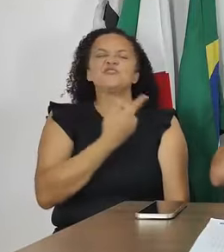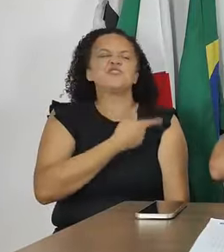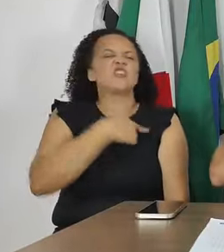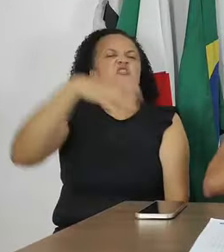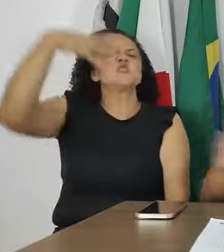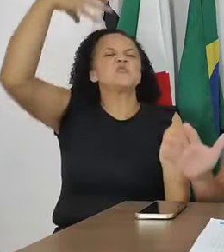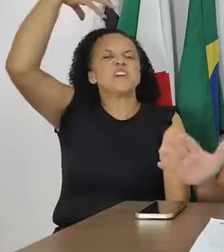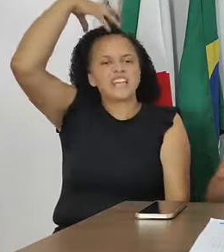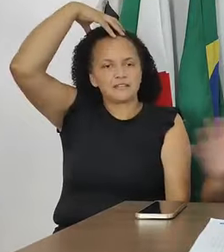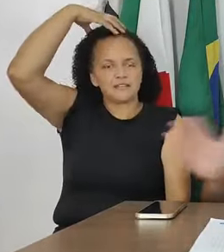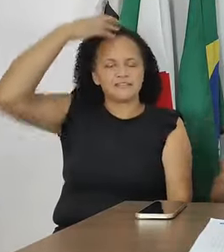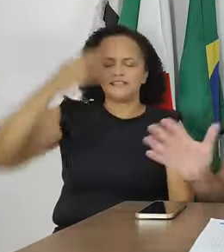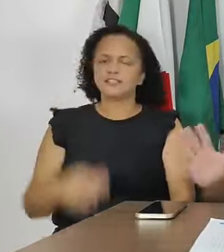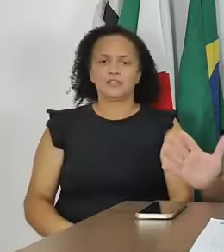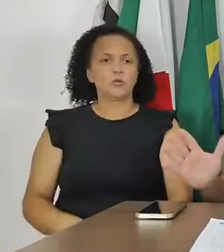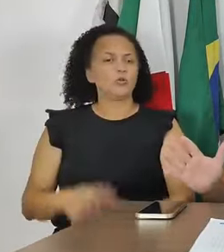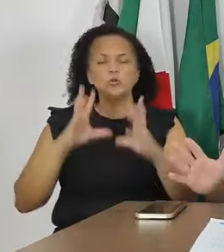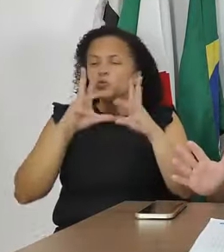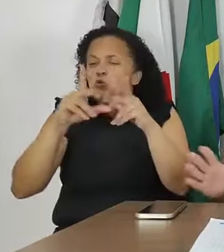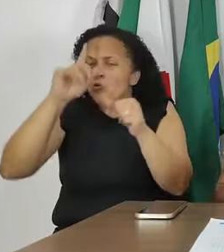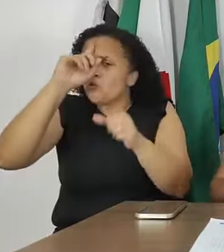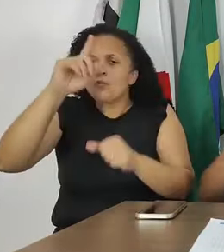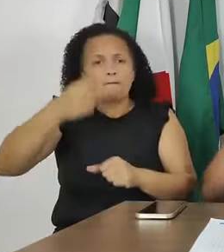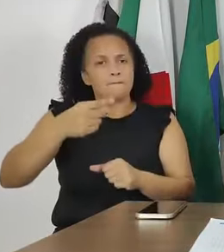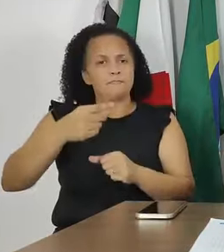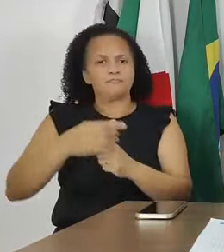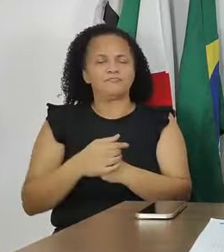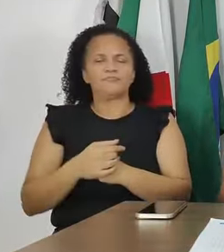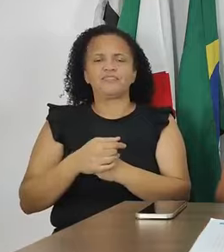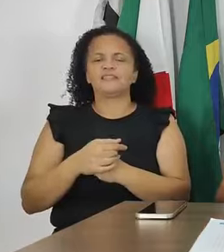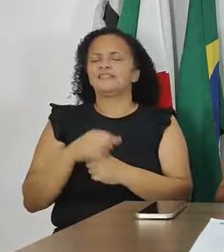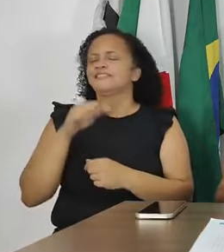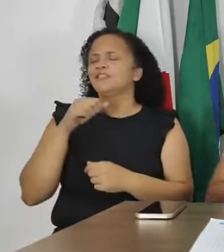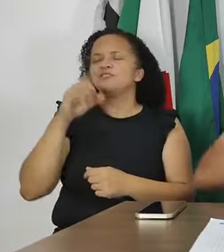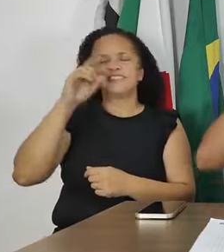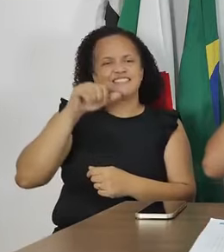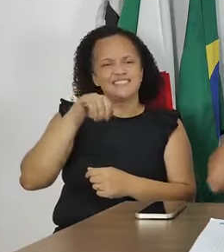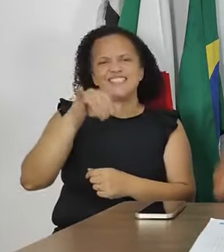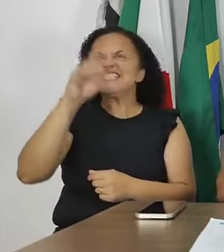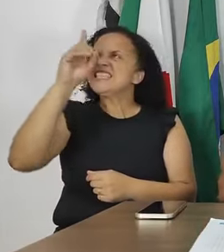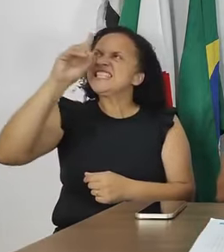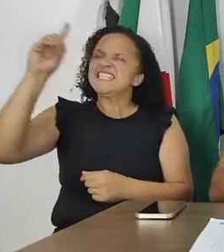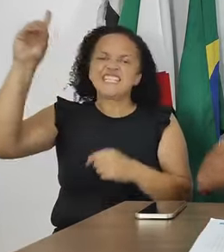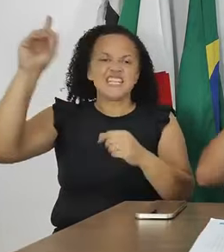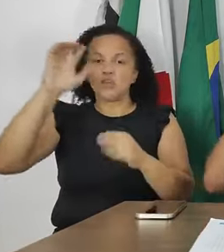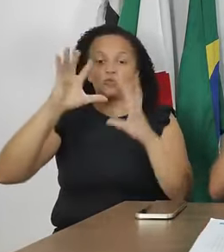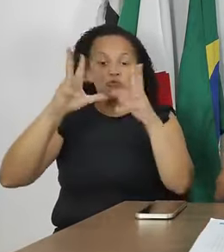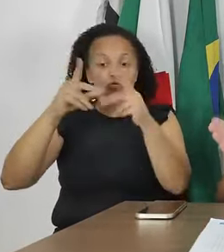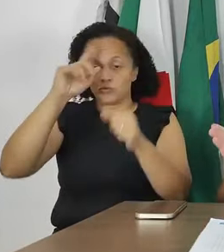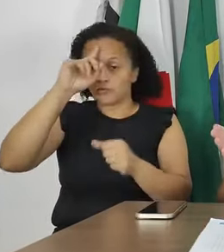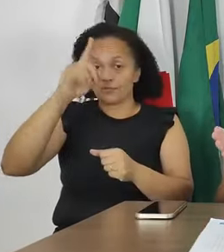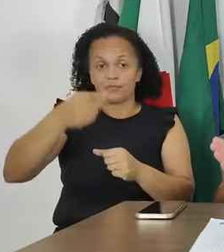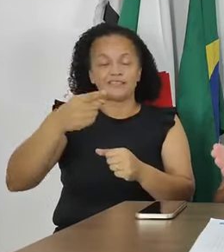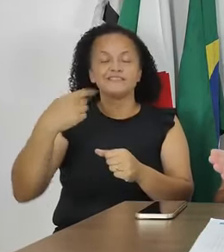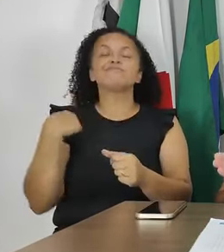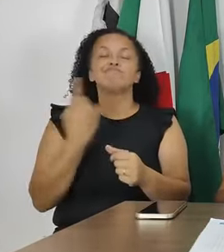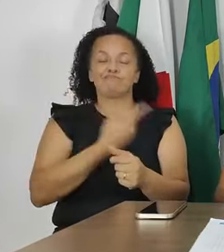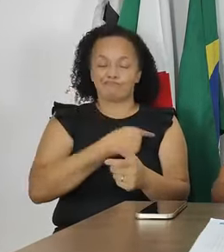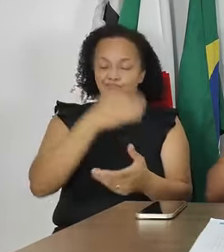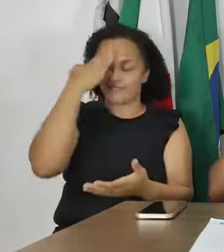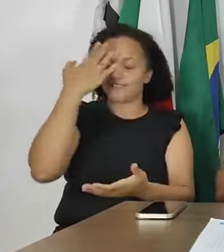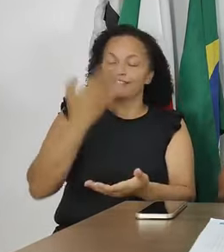está no controle de todas as coisas, e estando no controle de todas as coisas, Ele vai nos guiar e vai dirigir as nossas